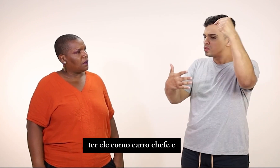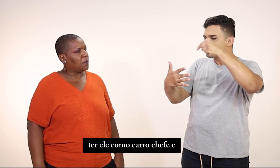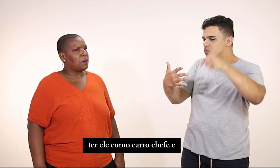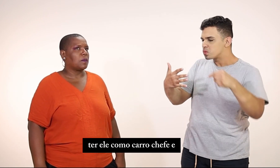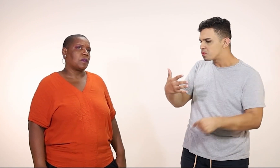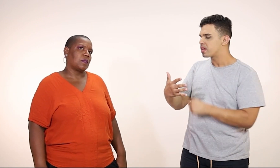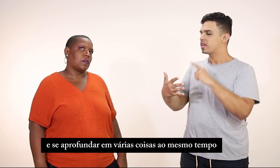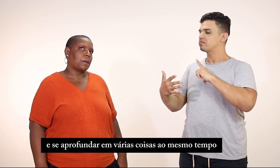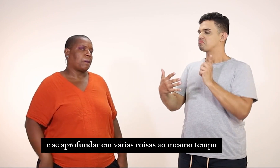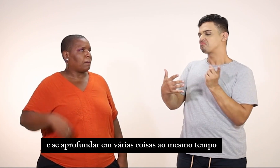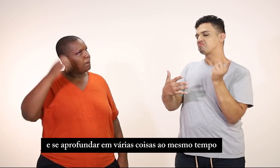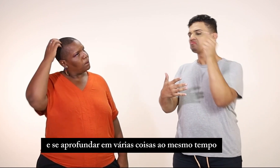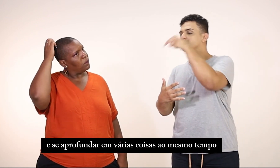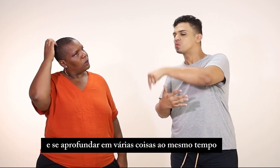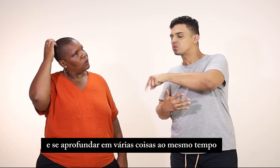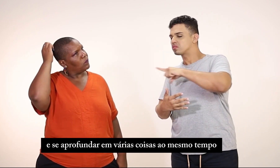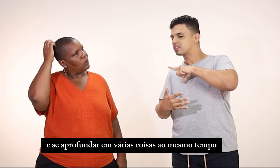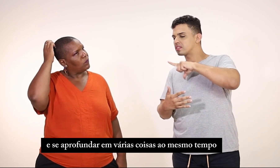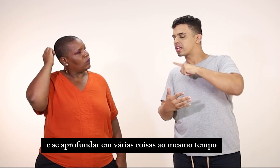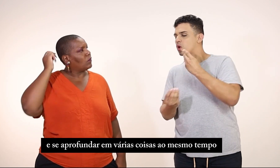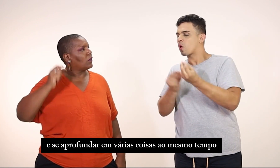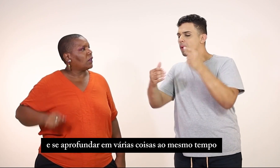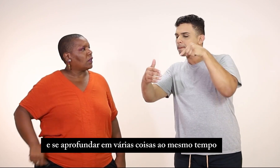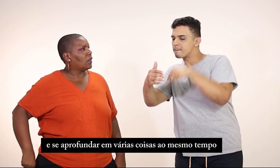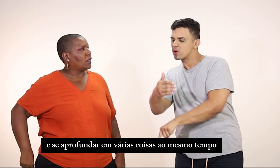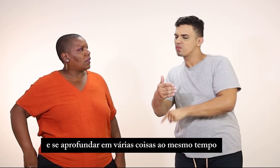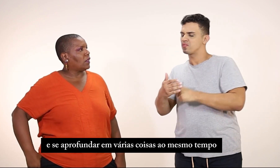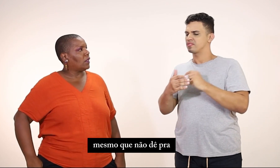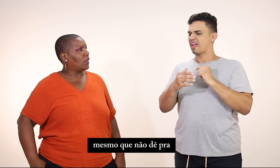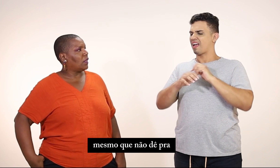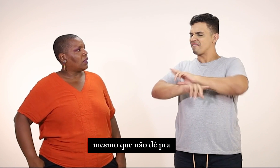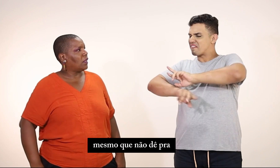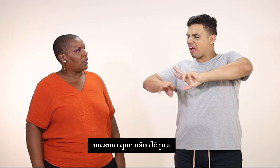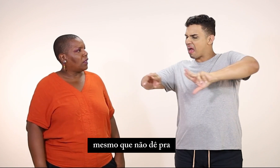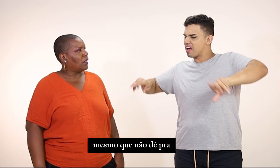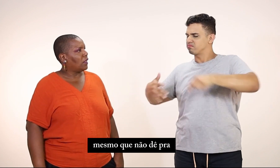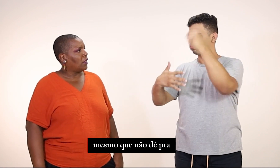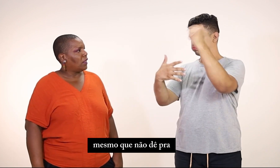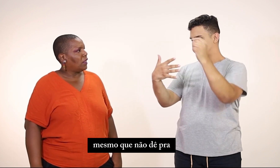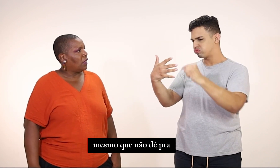e se aprofundar em várias coisas ao mesmo tempo, mesmo que não dê pra